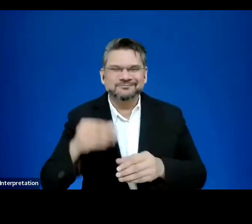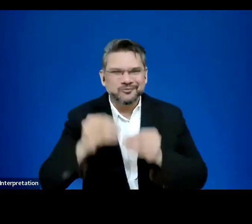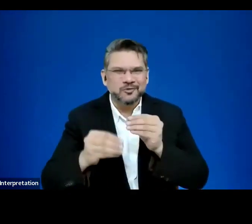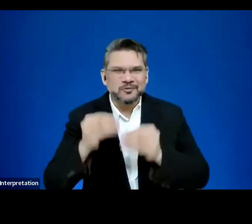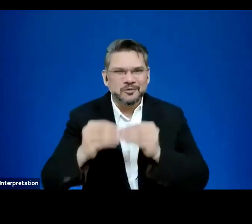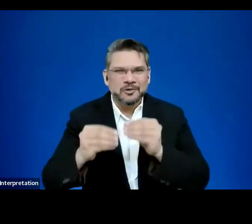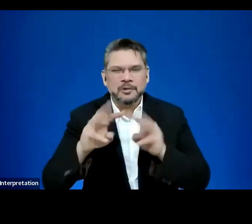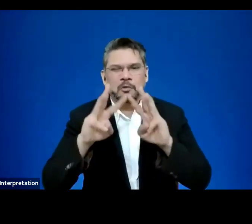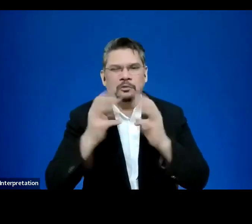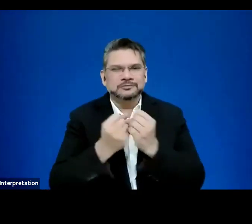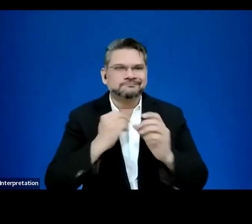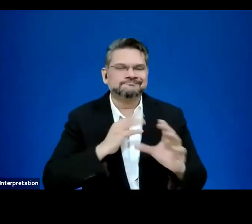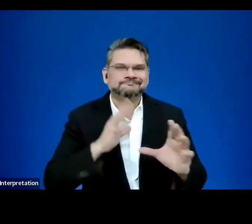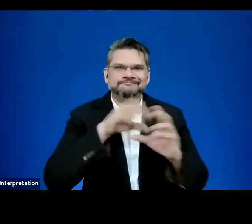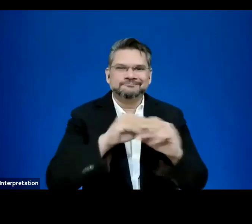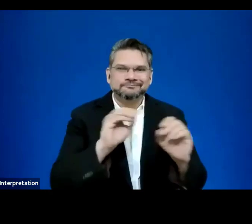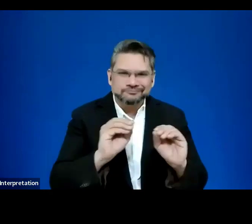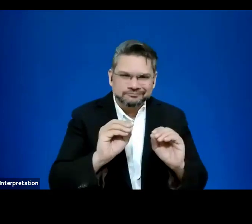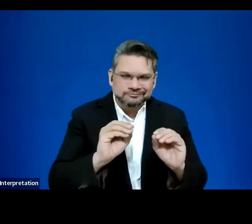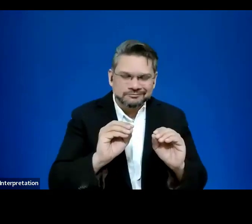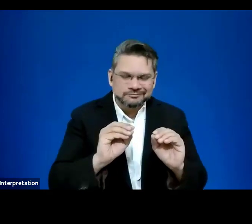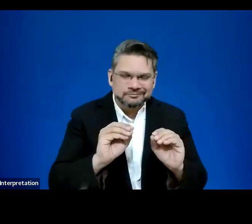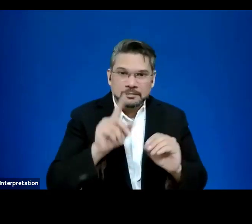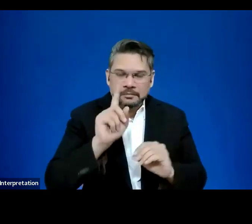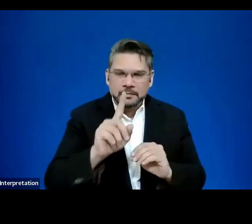今天我们没有办法